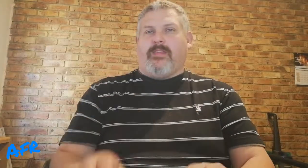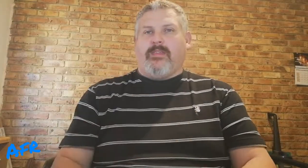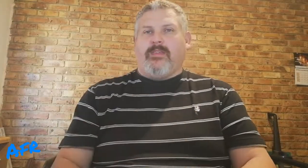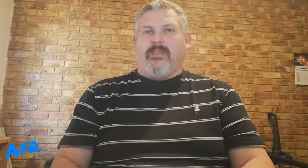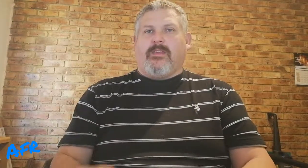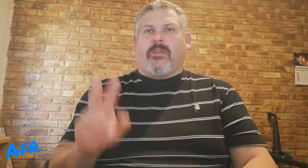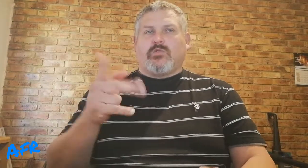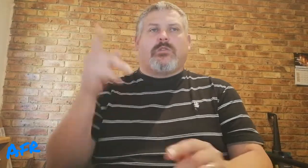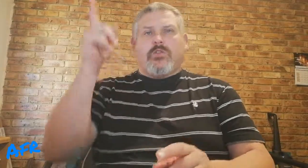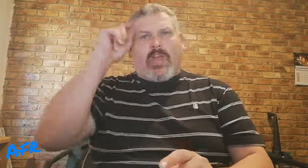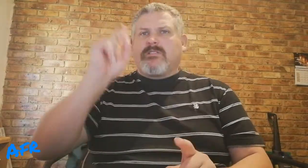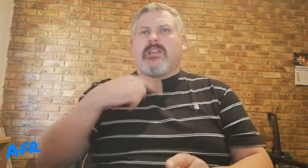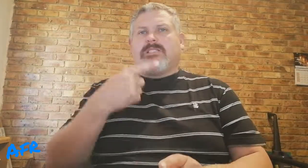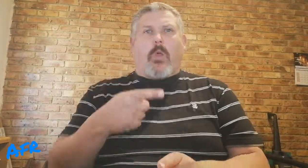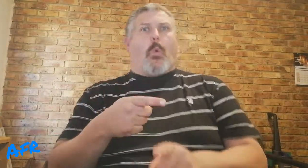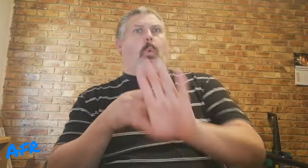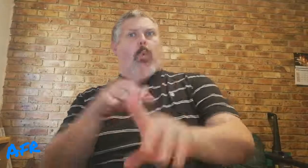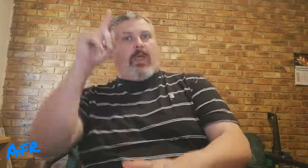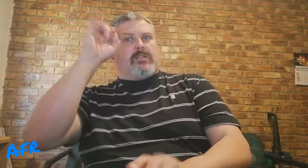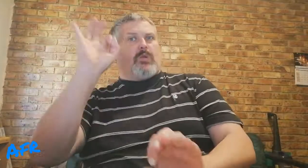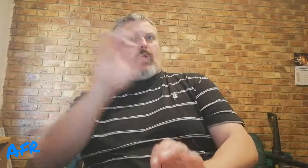nie. So duivel sal nie sê,